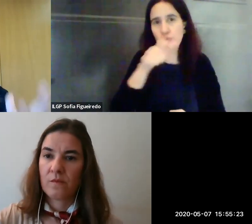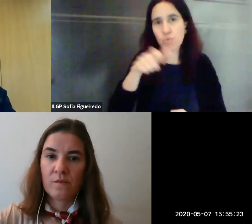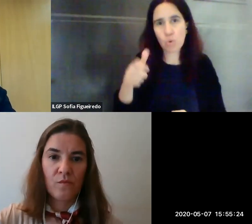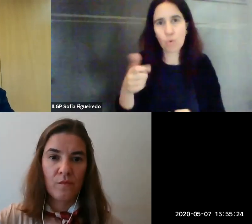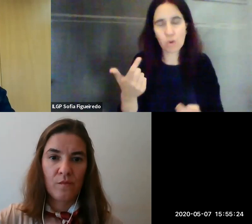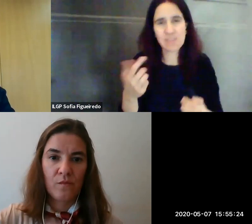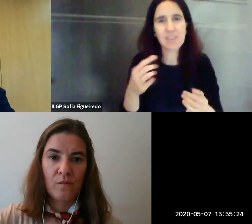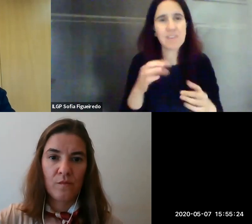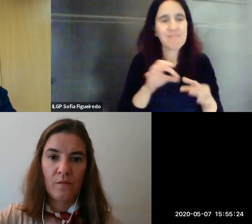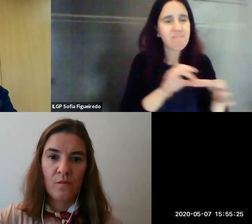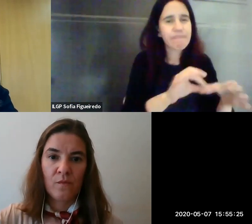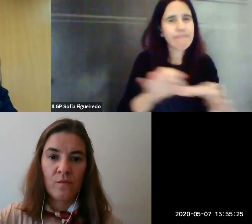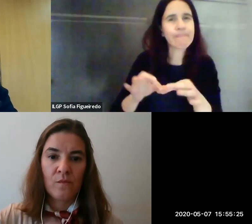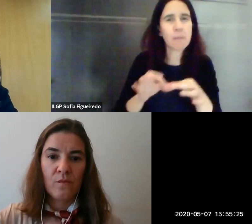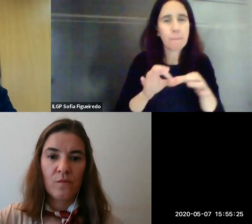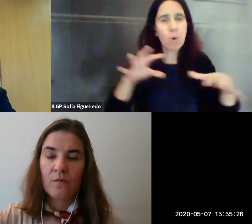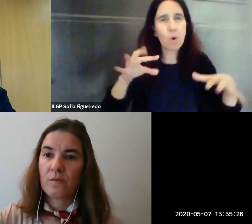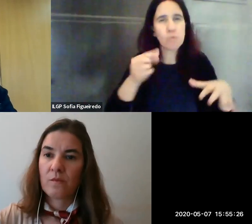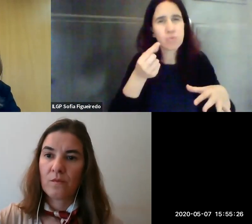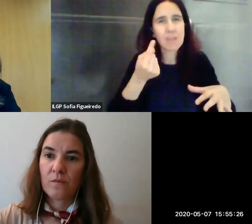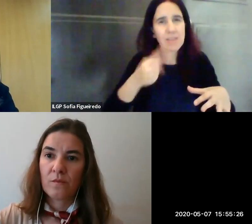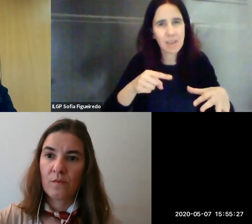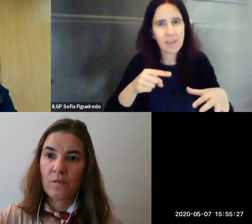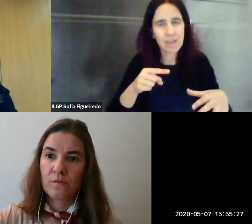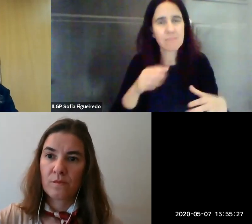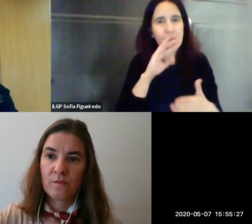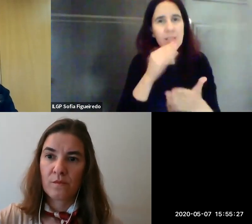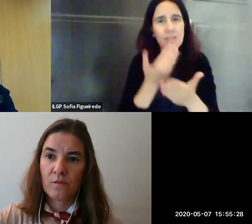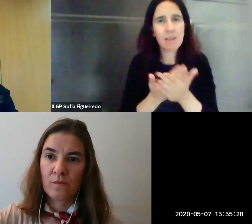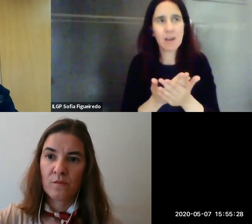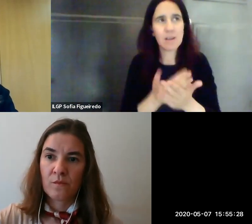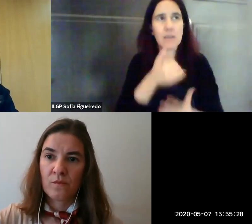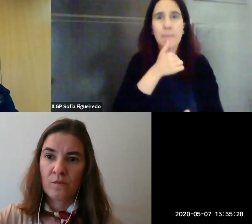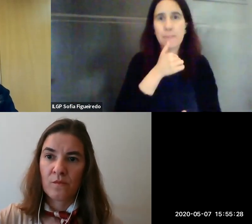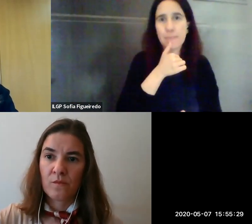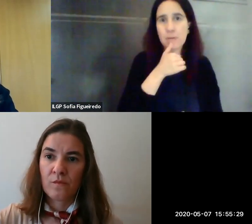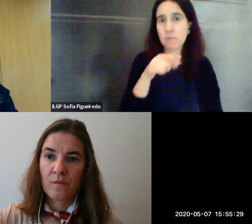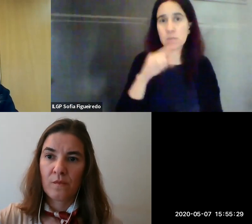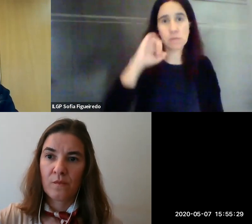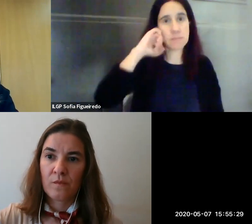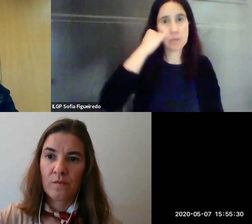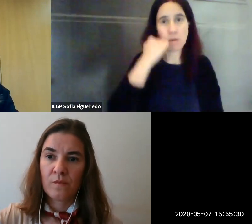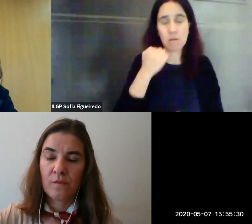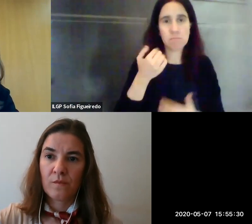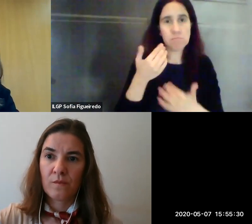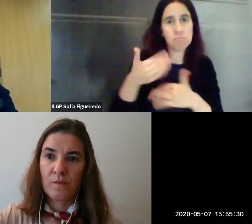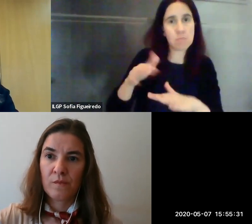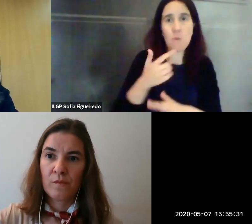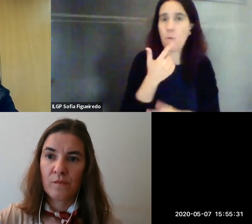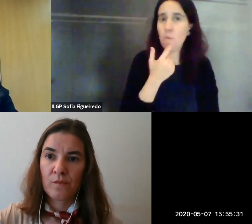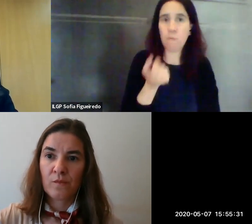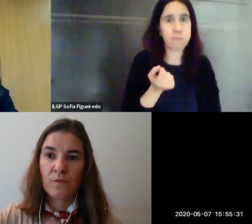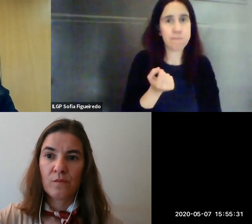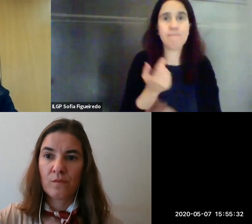do espírito de equipa e essa vertente não pode ser descurada, portanto, é o